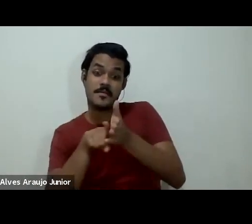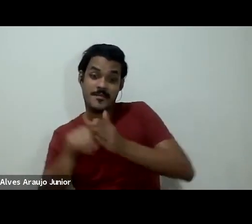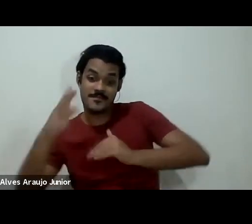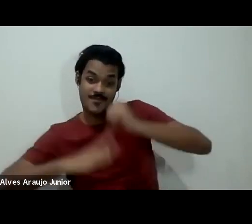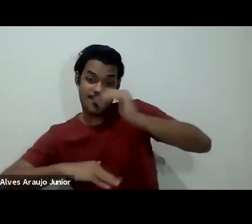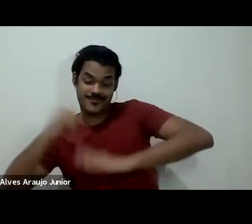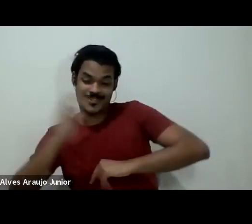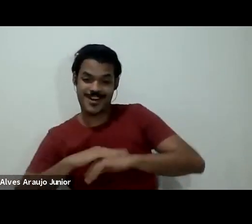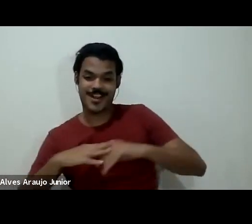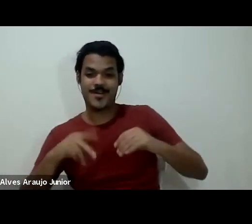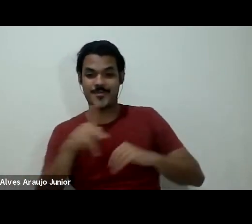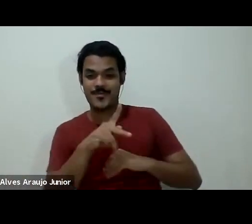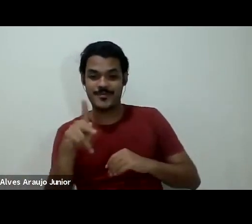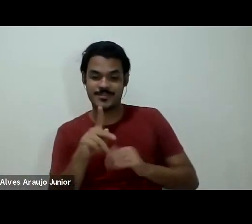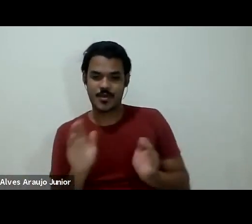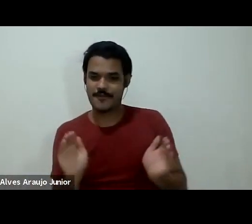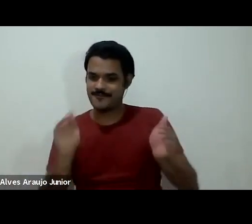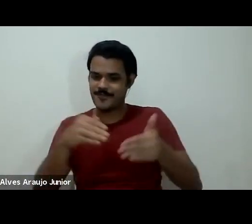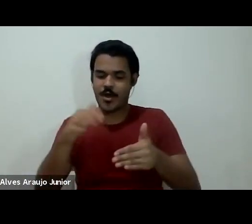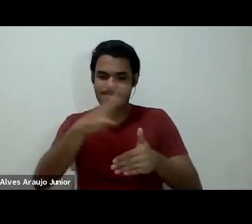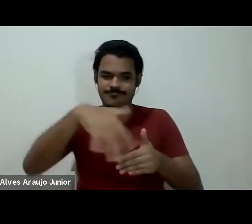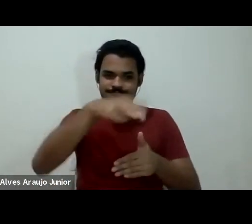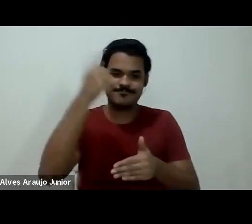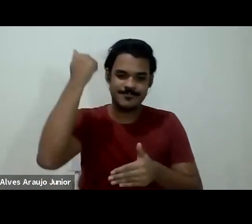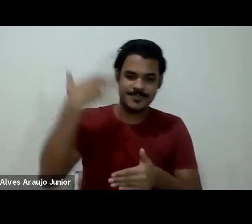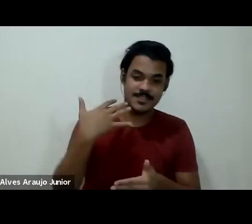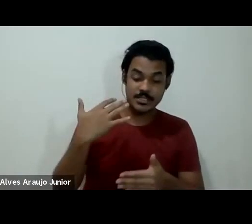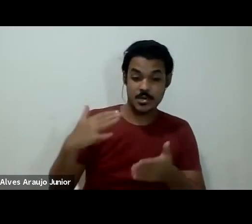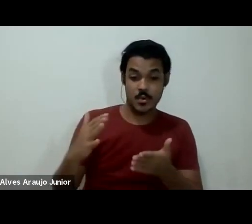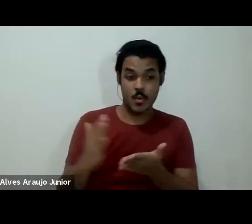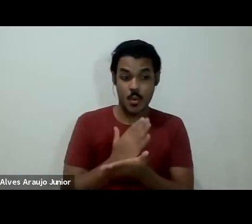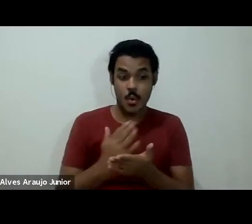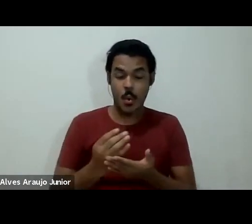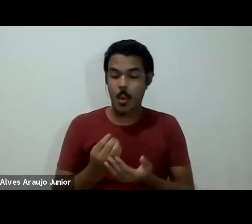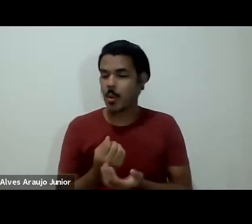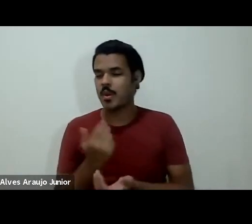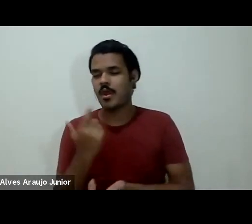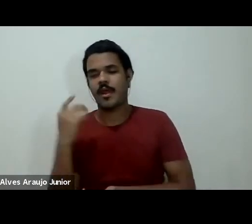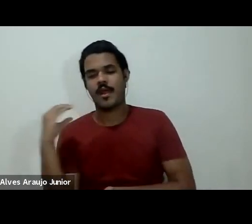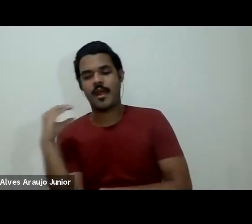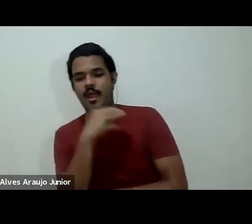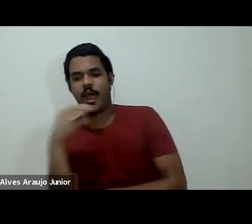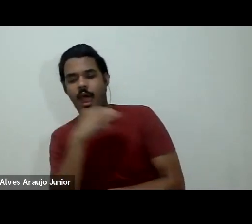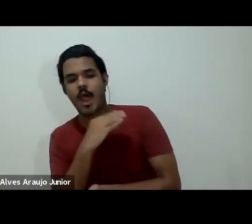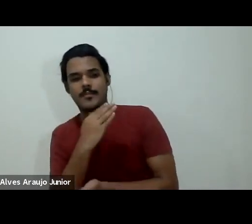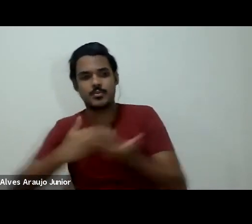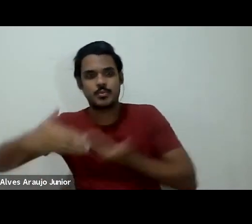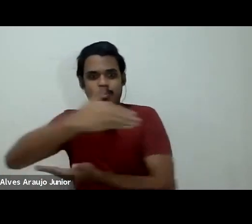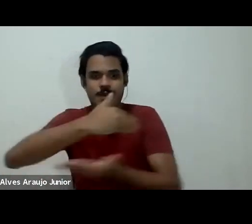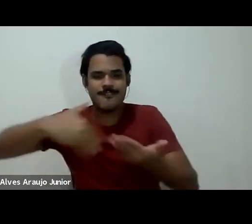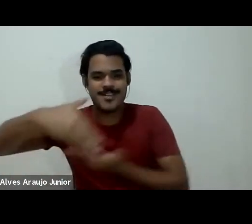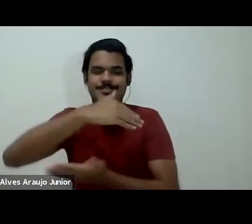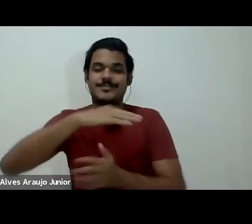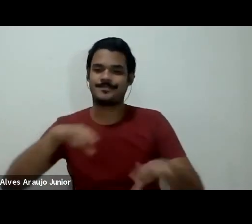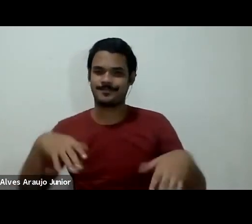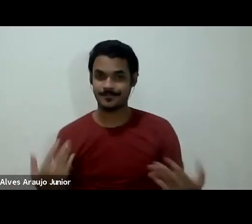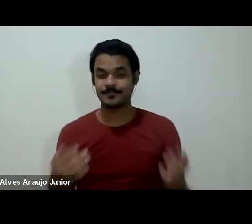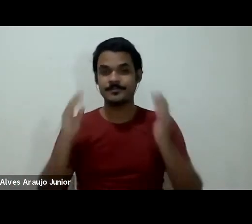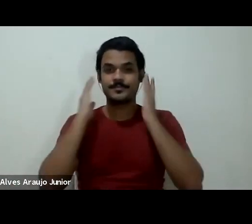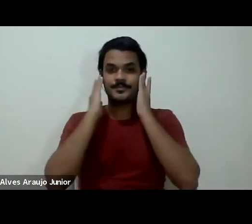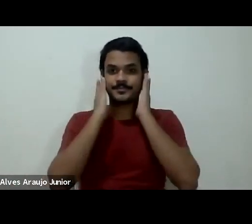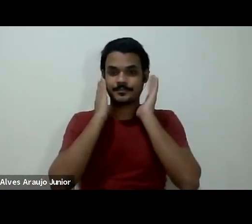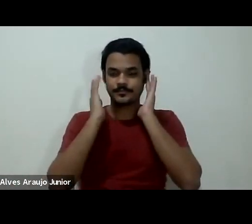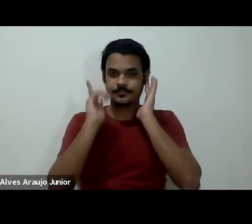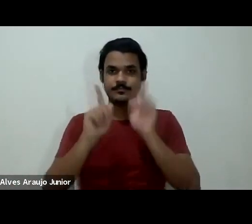a essa questão e que prontamente dialogou com a gente. Então, é como eu disse, a equipe ajuda muito no trabalho